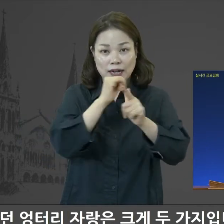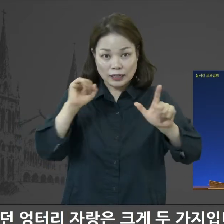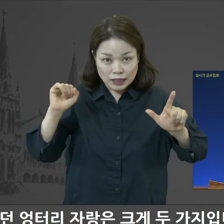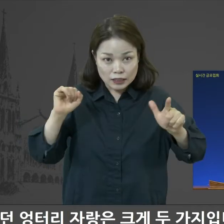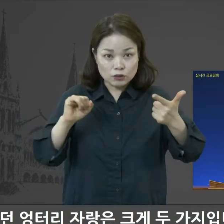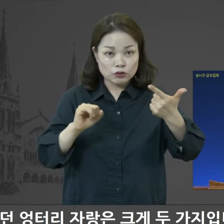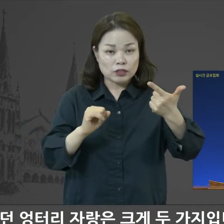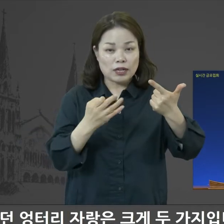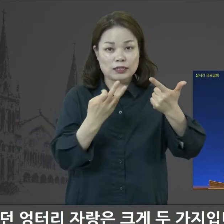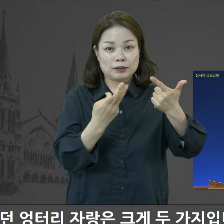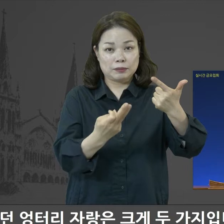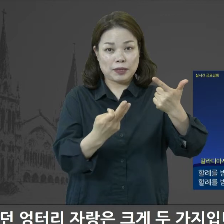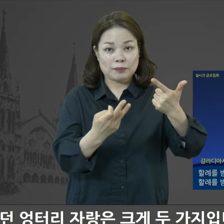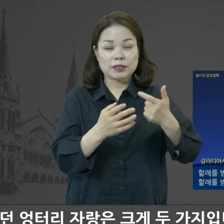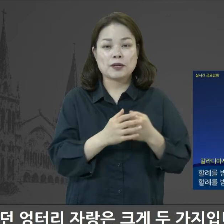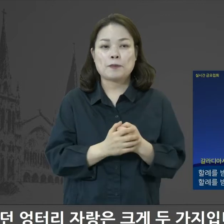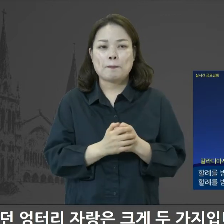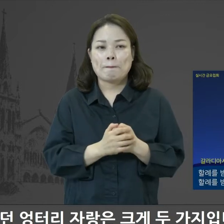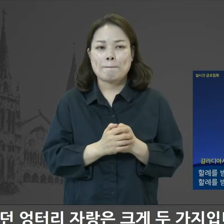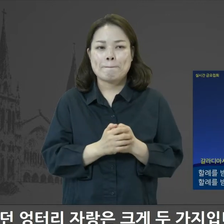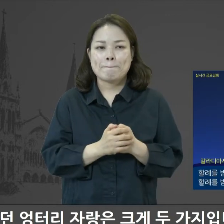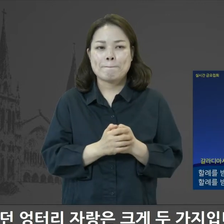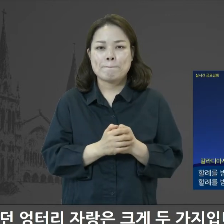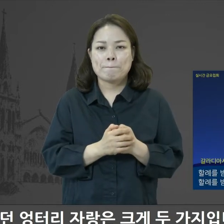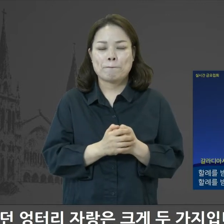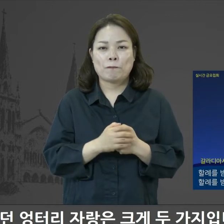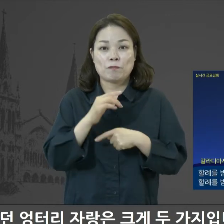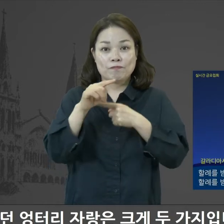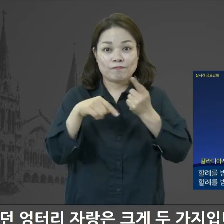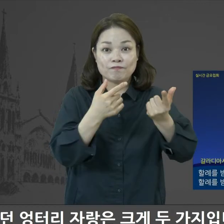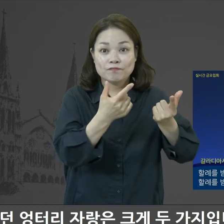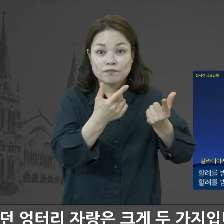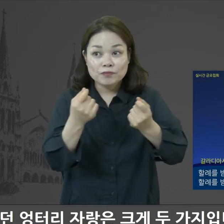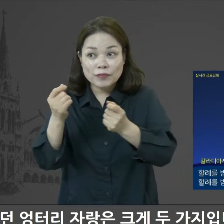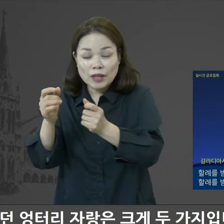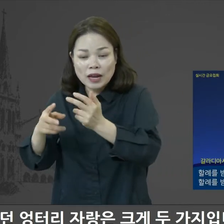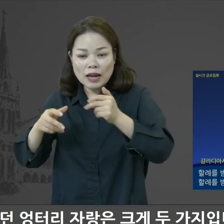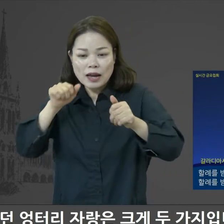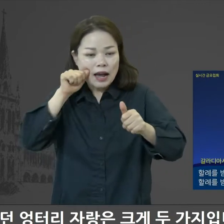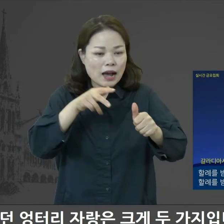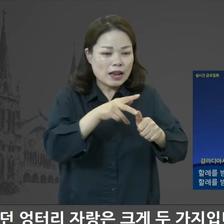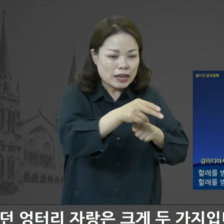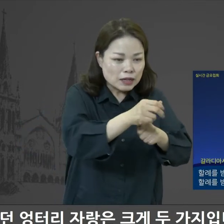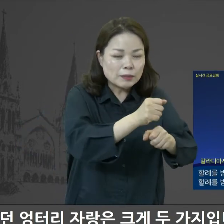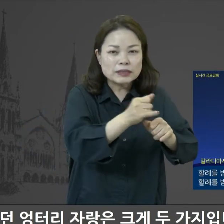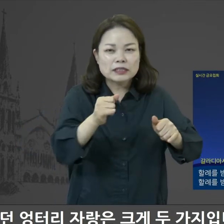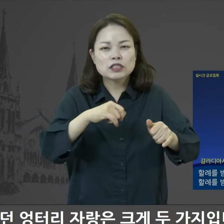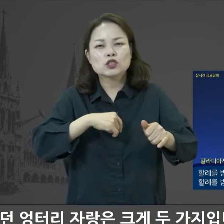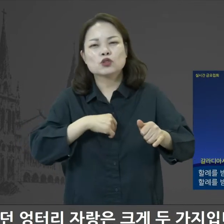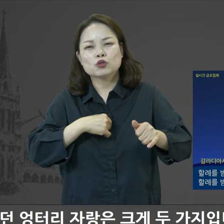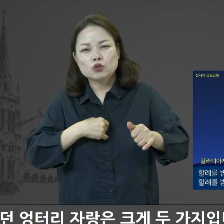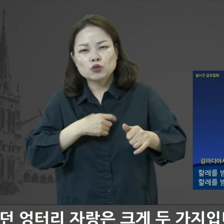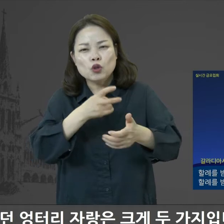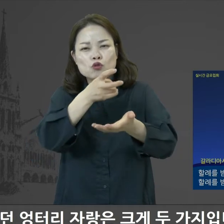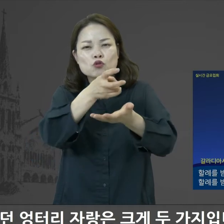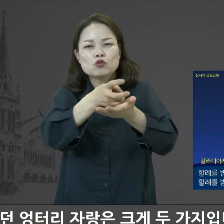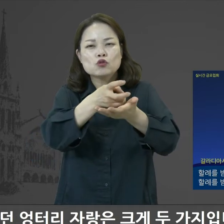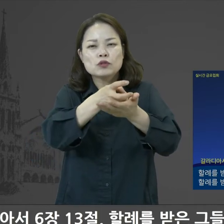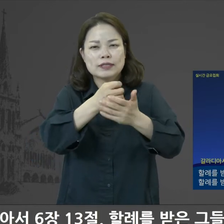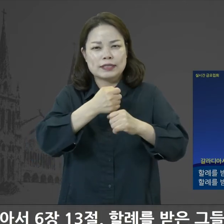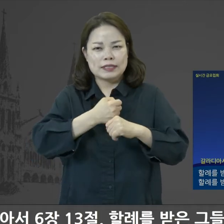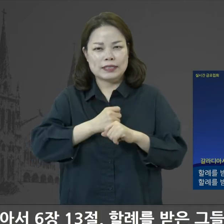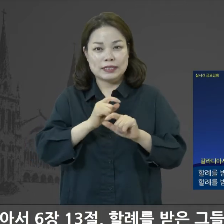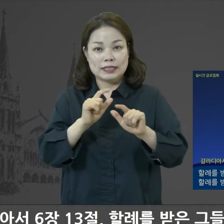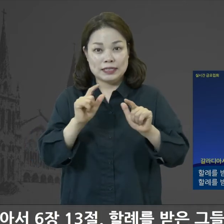전에 본 거 바로 앞절인데 역시 자막으로 보겠습니다. 읽으십시다. 할례를 받은 그들이라도 스스로 율법은